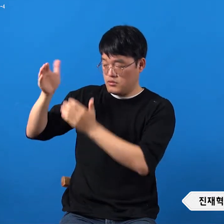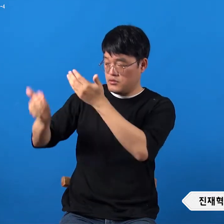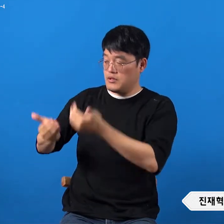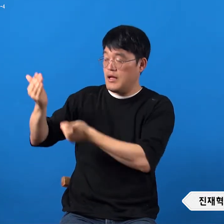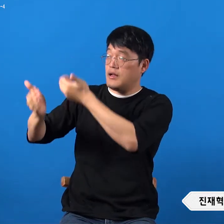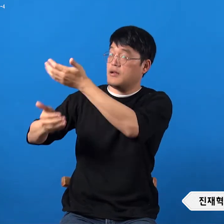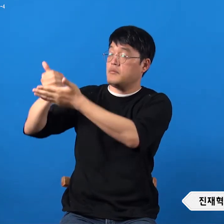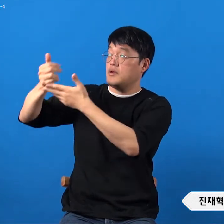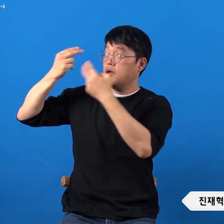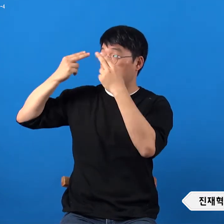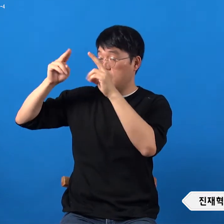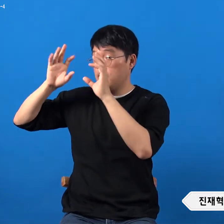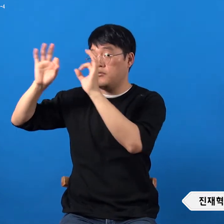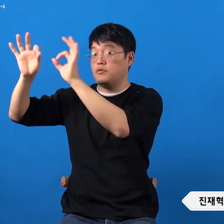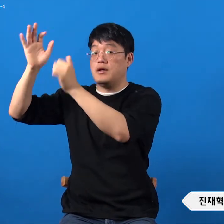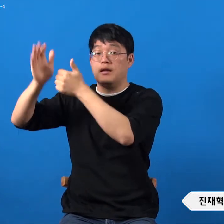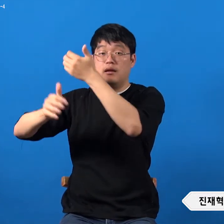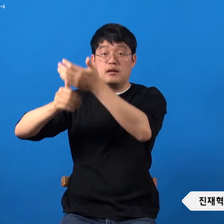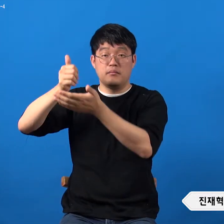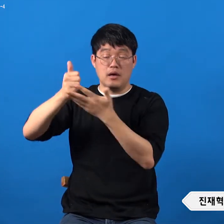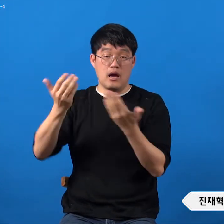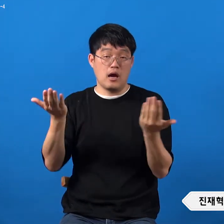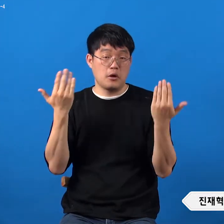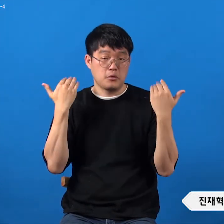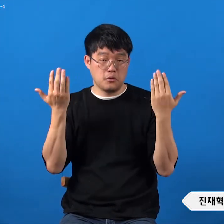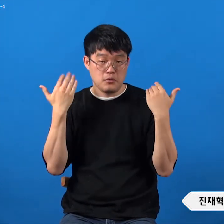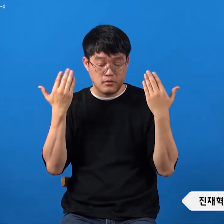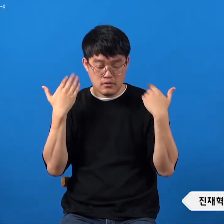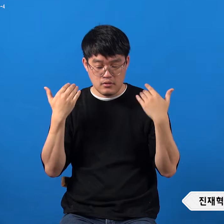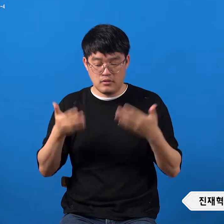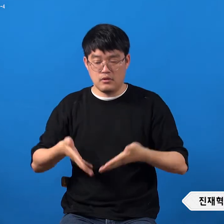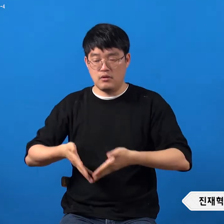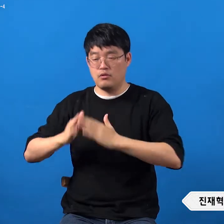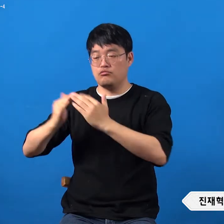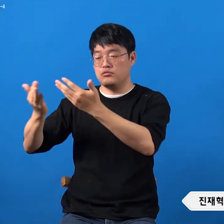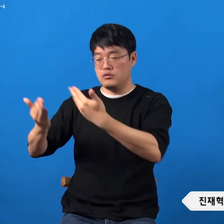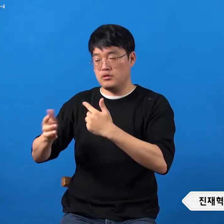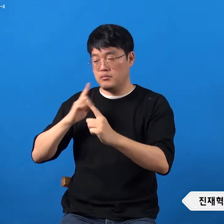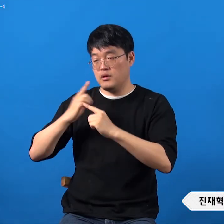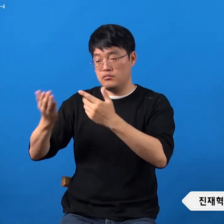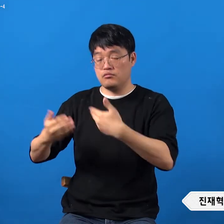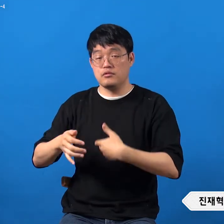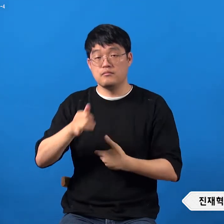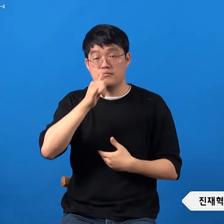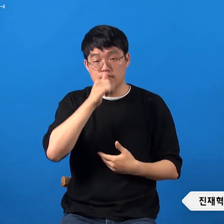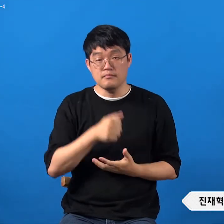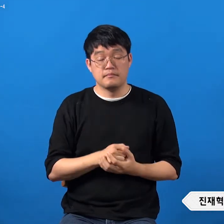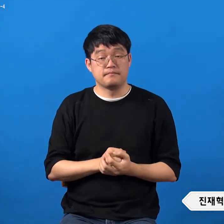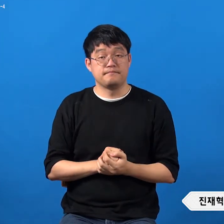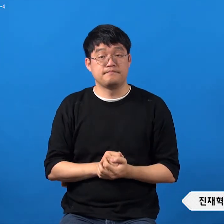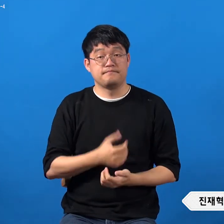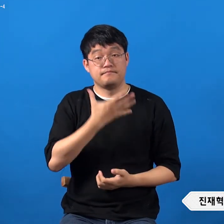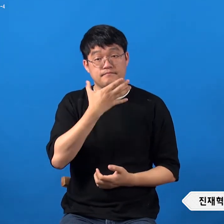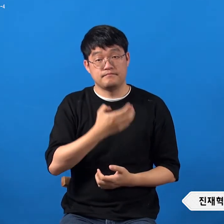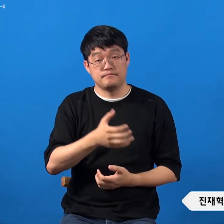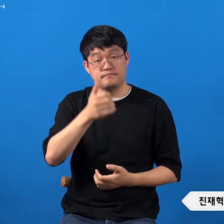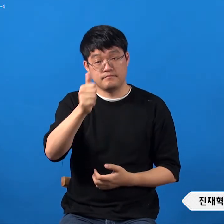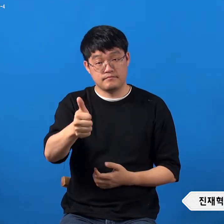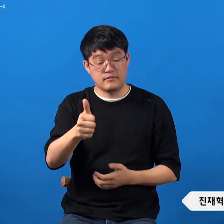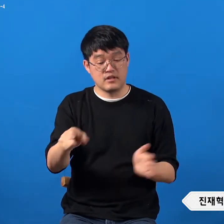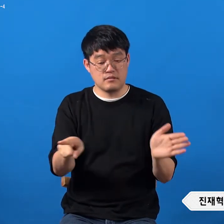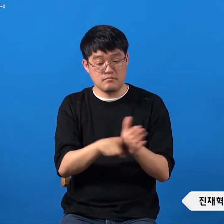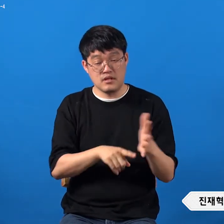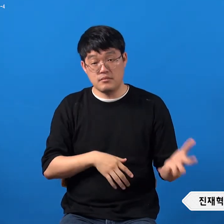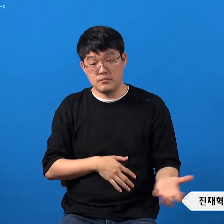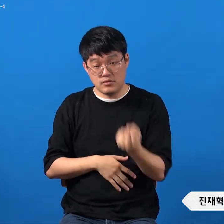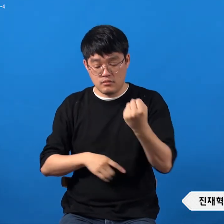하나님을 바라보는 하나님의 학교를 말씀하고 있습니다. 아브라함은 믿음으로